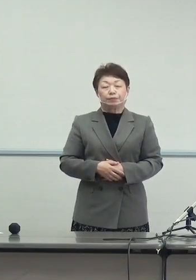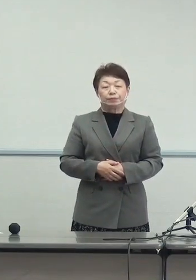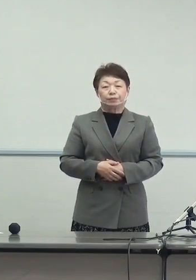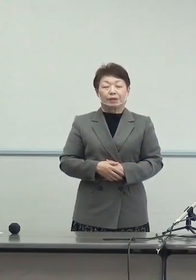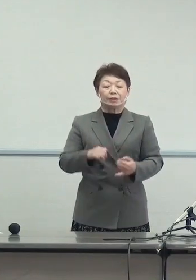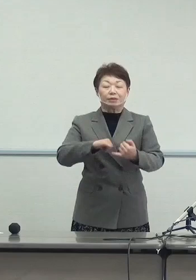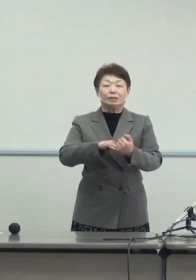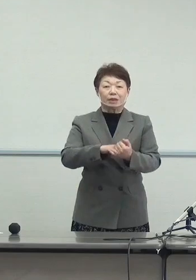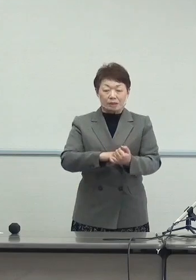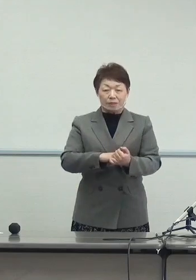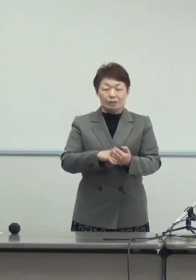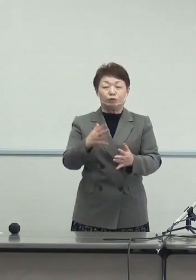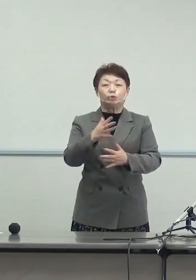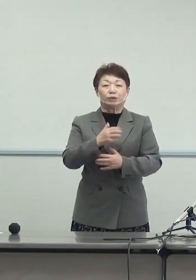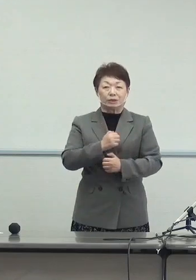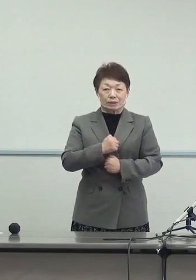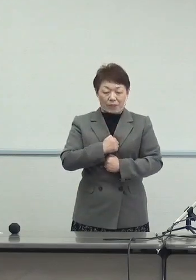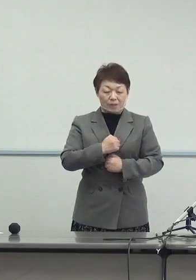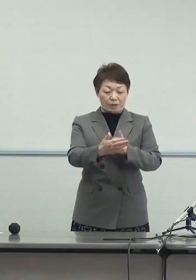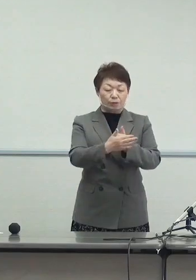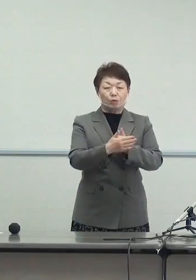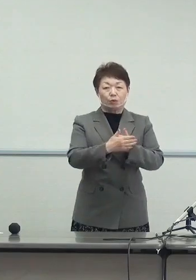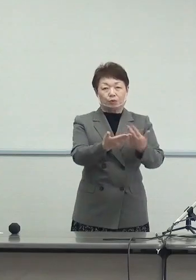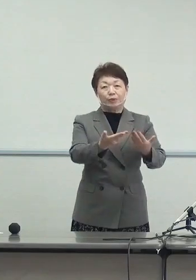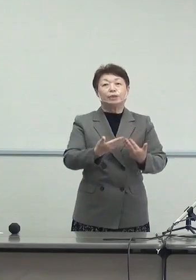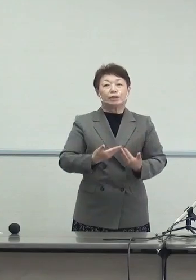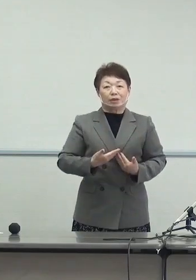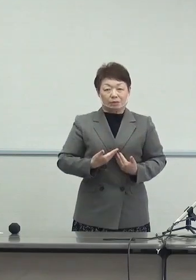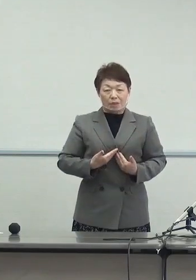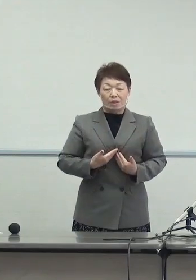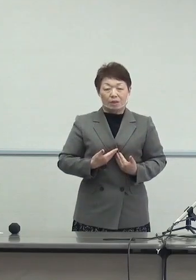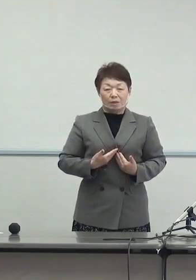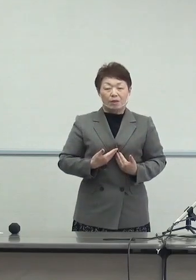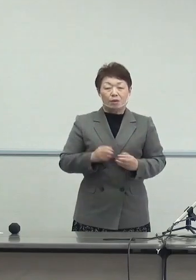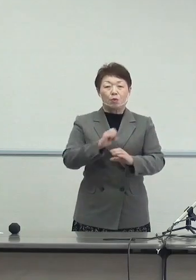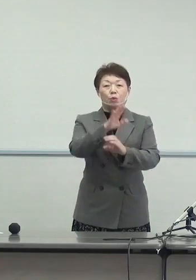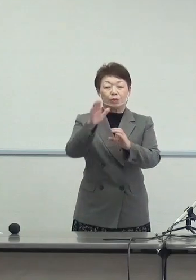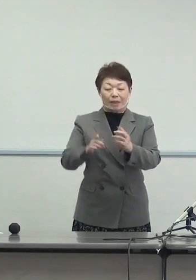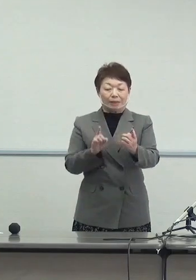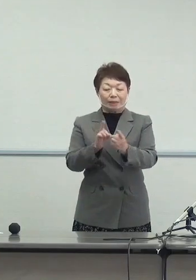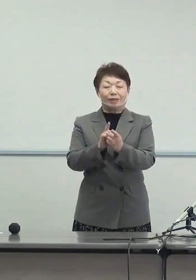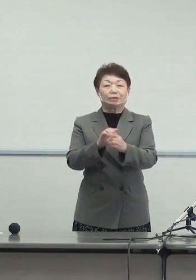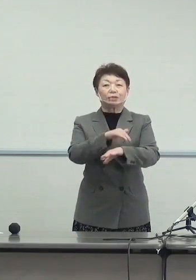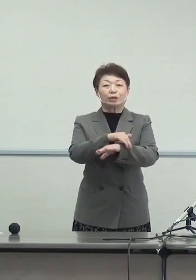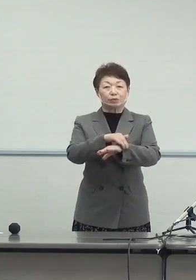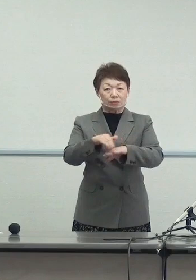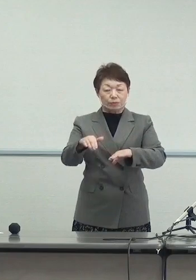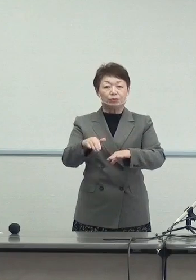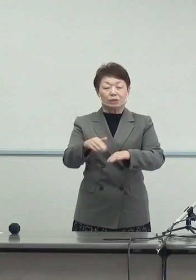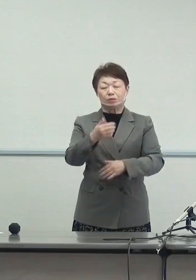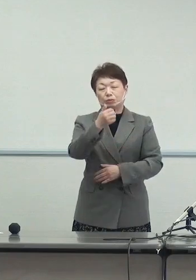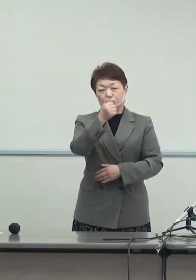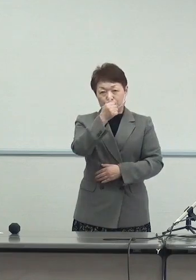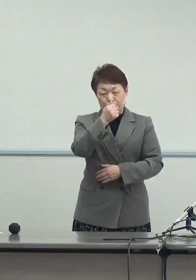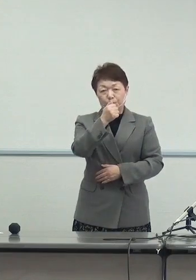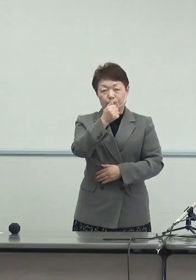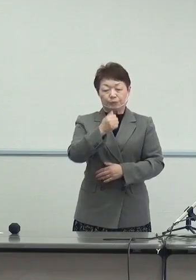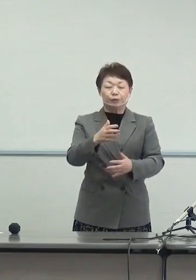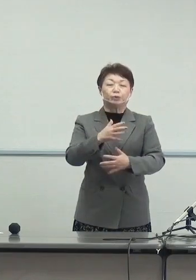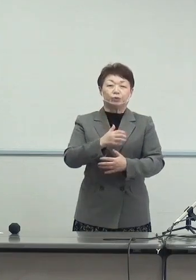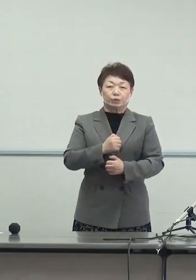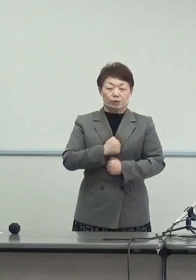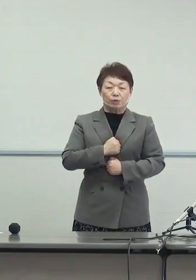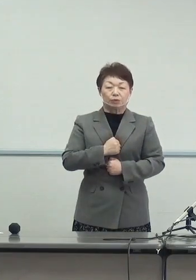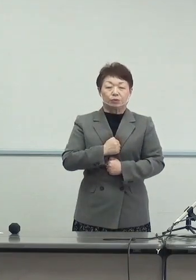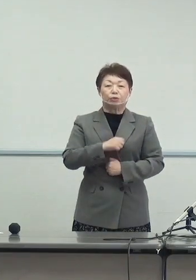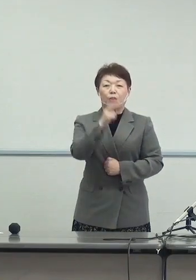ひご利用いただいて、ご協力をいただいて、コロナウイルス対策に十分に注意をいただ